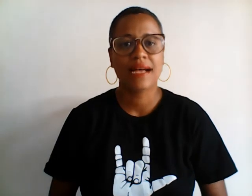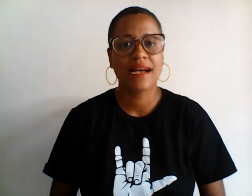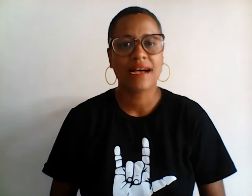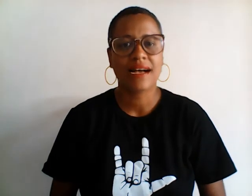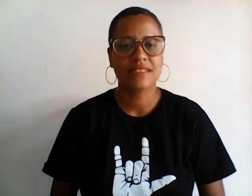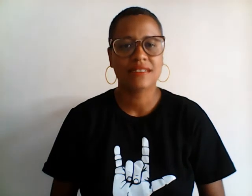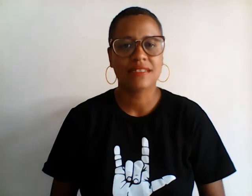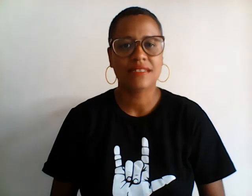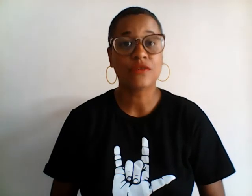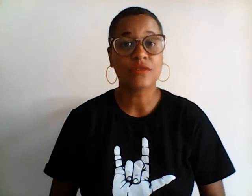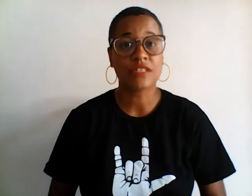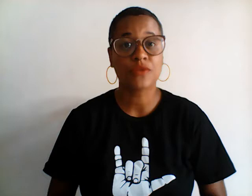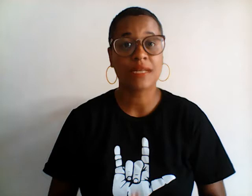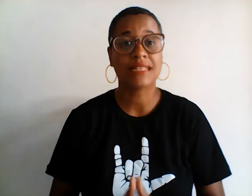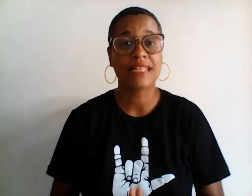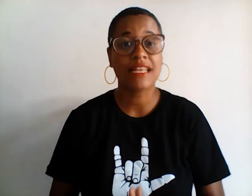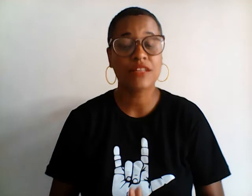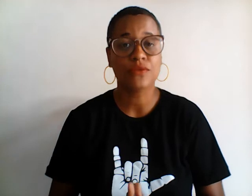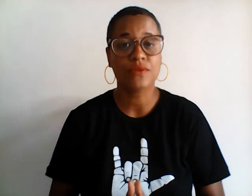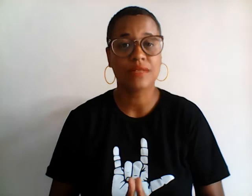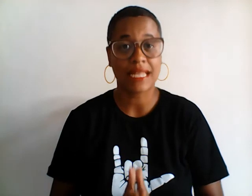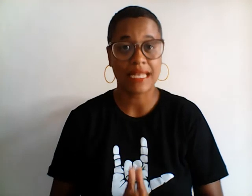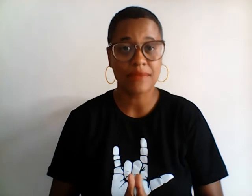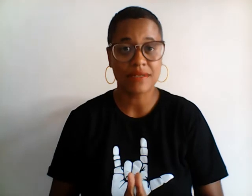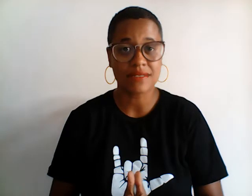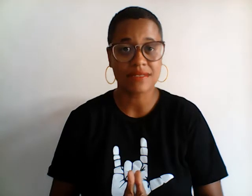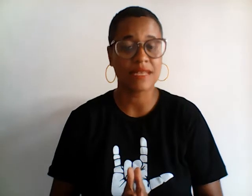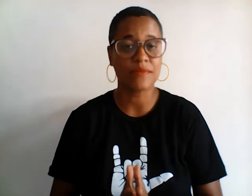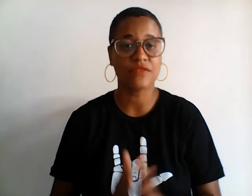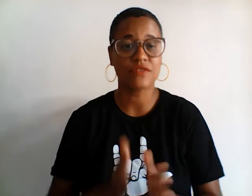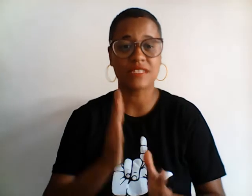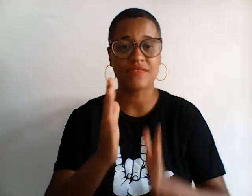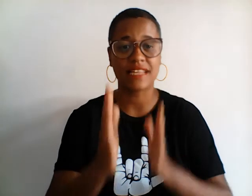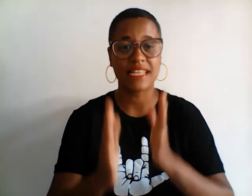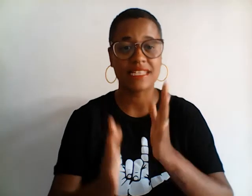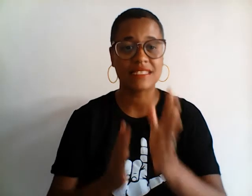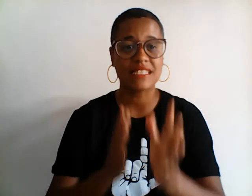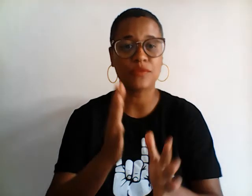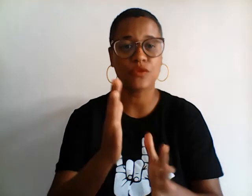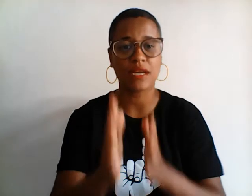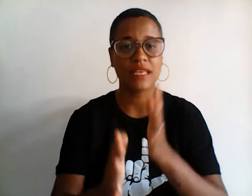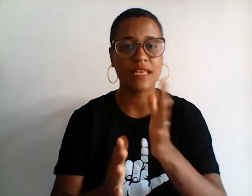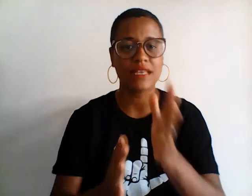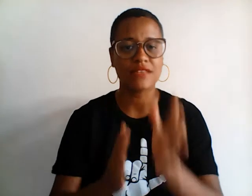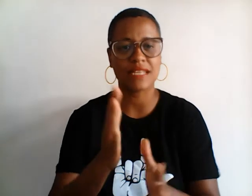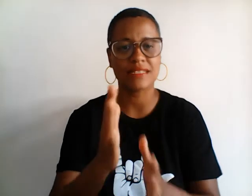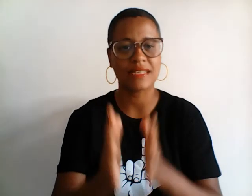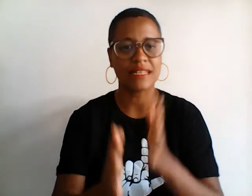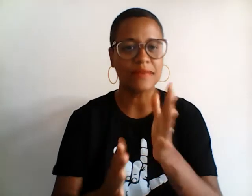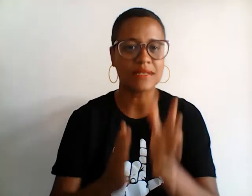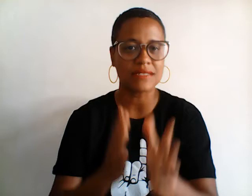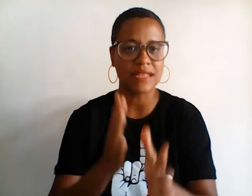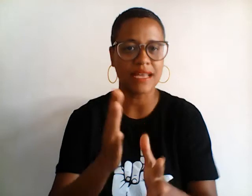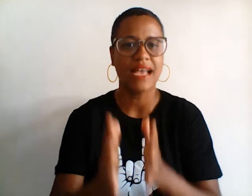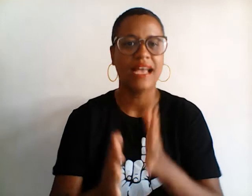para a gente se contextualizar dentro da Libras, sempre que vocês verem esse símbolo aqui, isso quer dizer Libras, né, que é